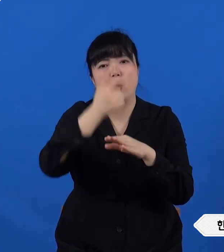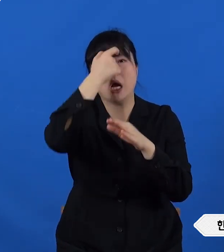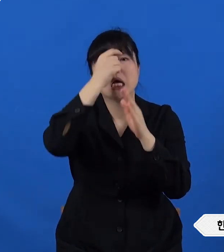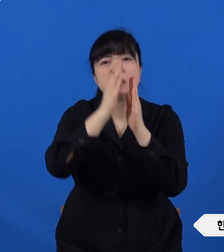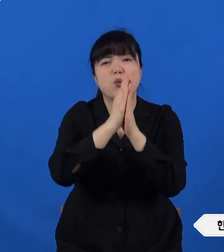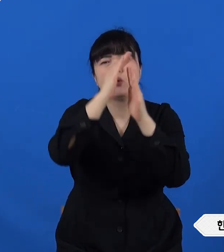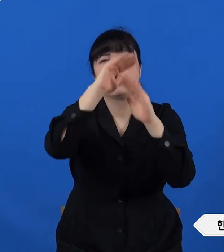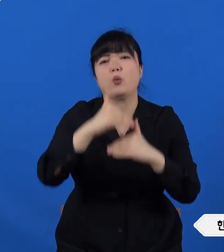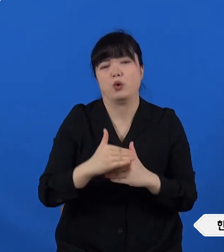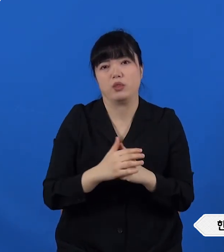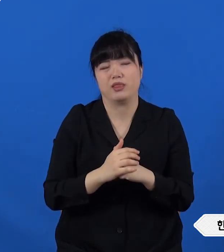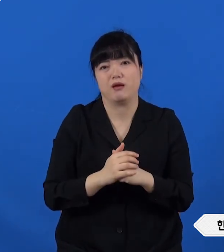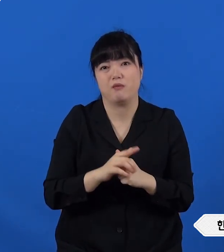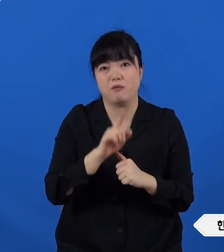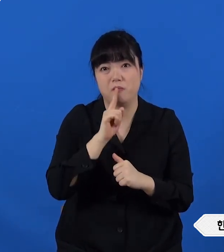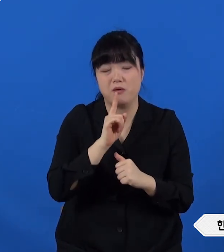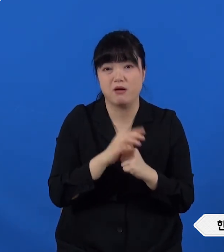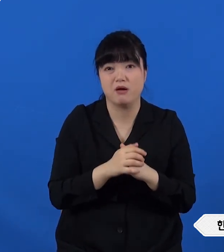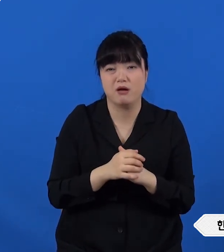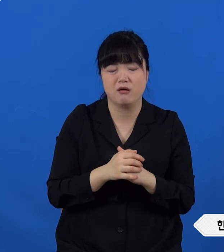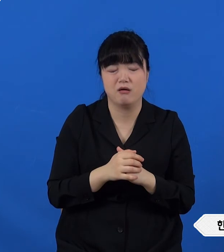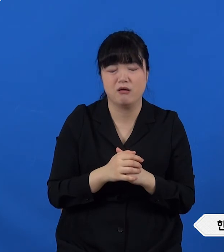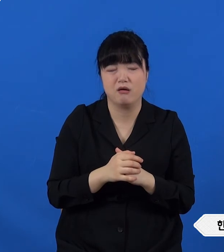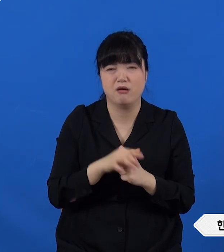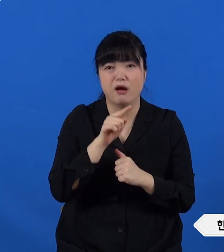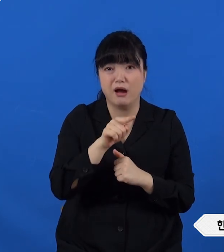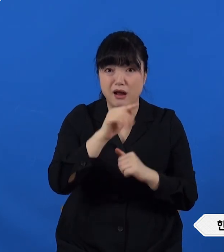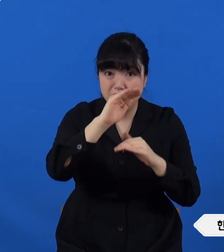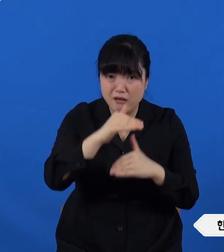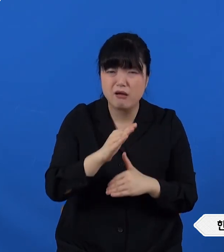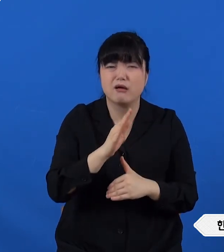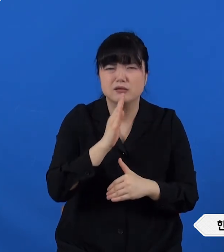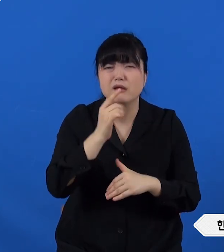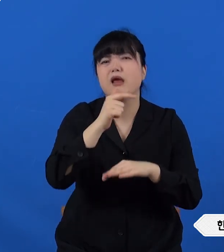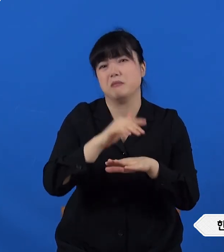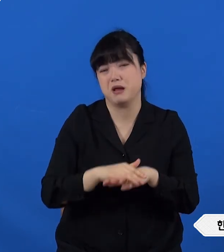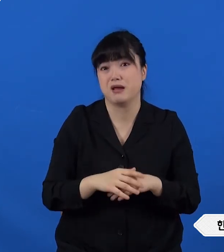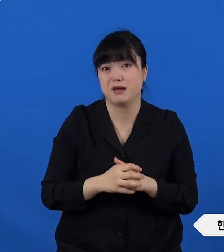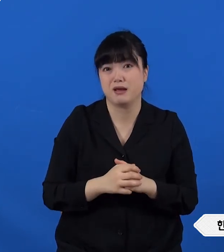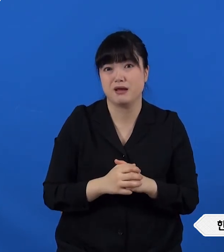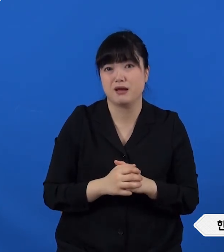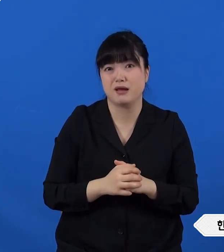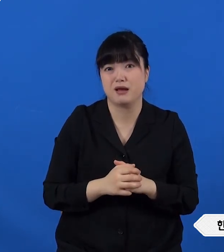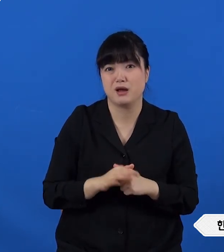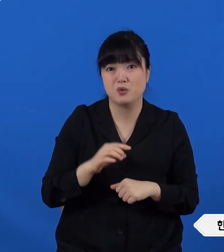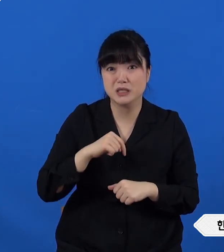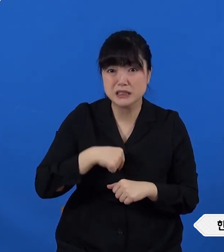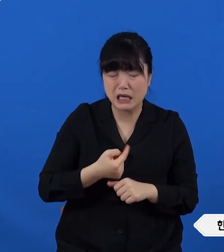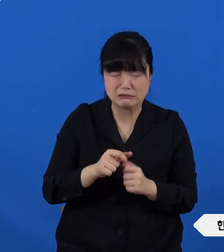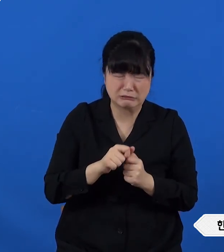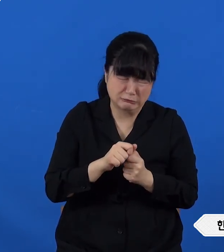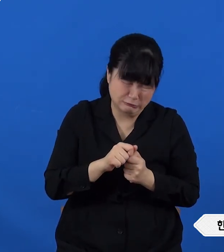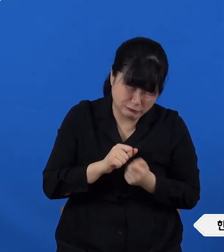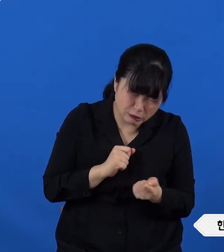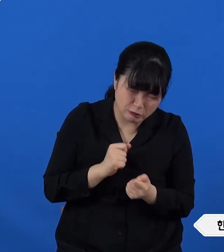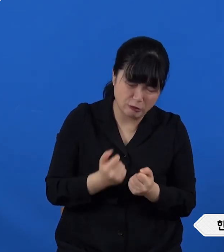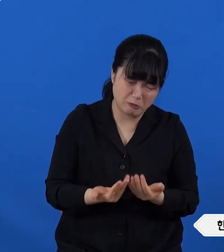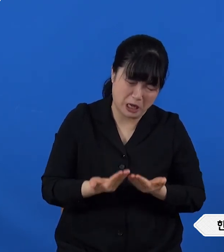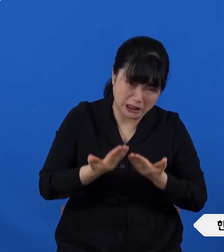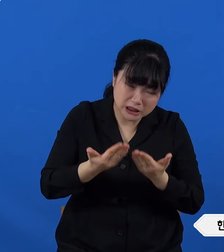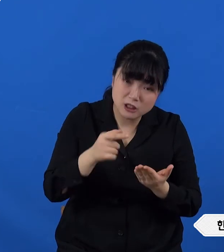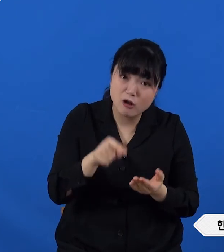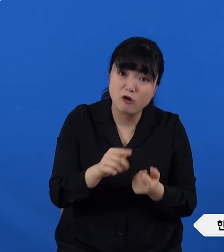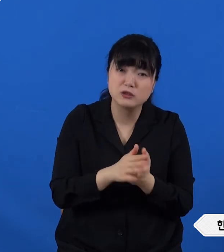하셨습니다. 그리고 이게 예배구나, 우리 자신을 찢어서 바치는